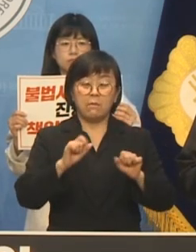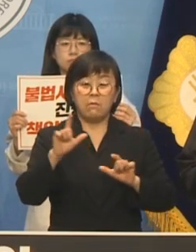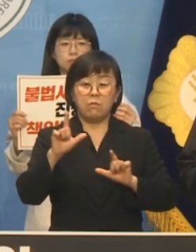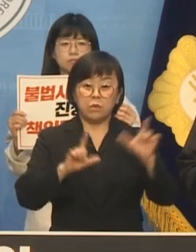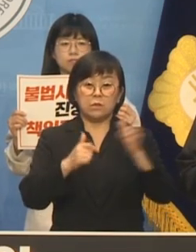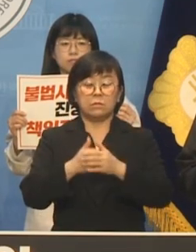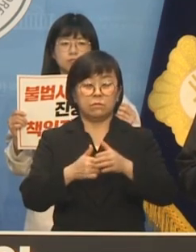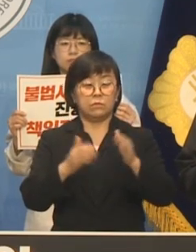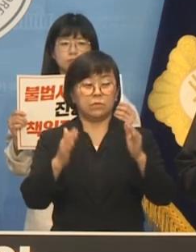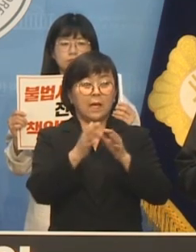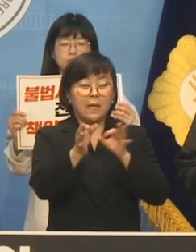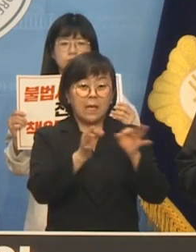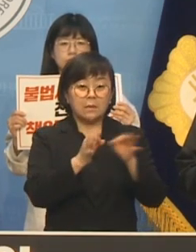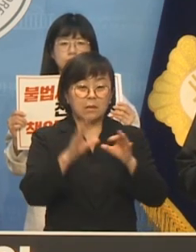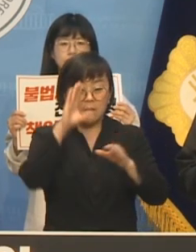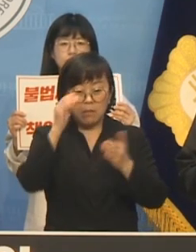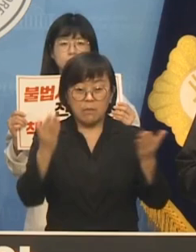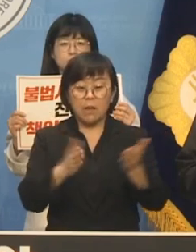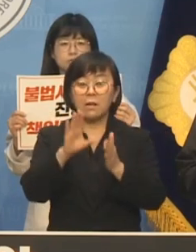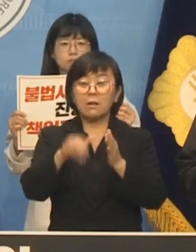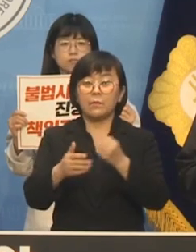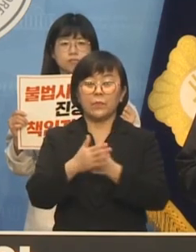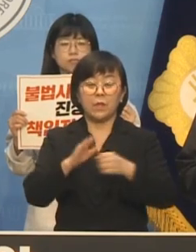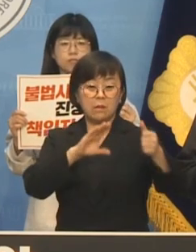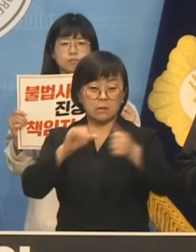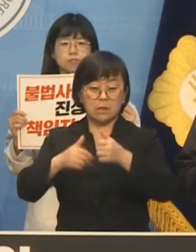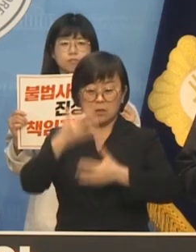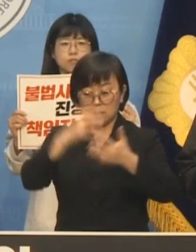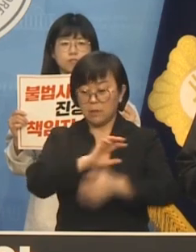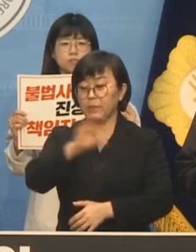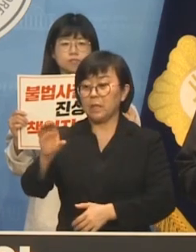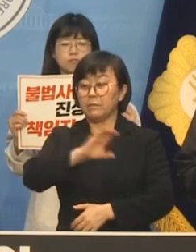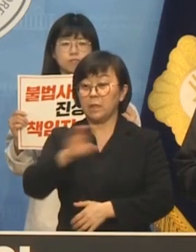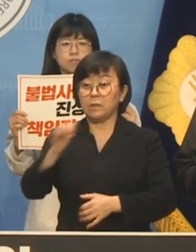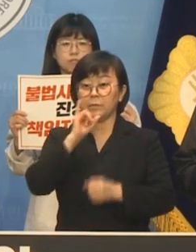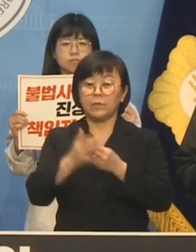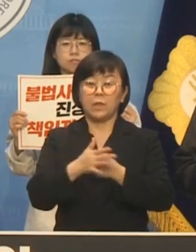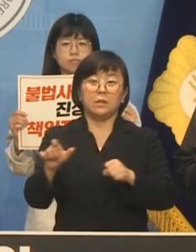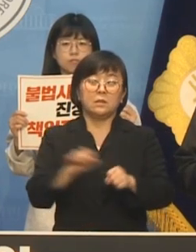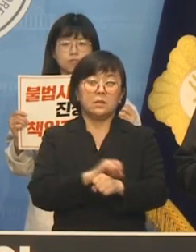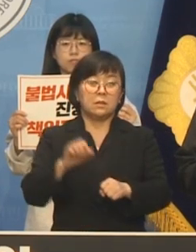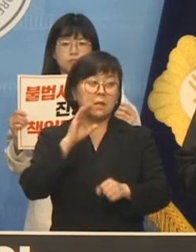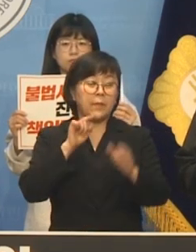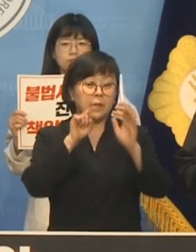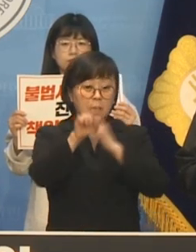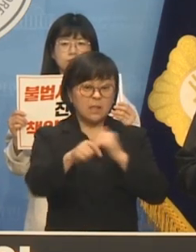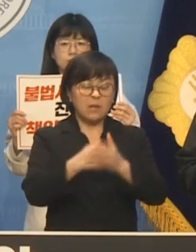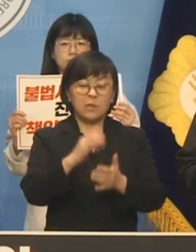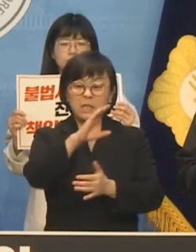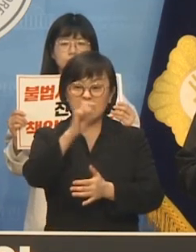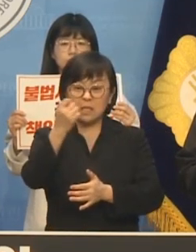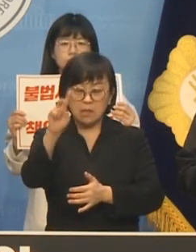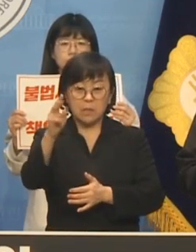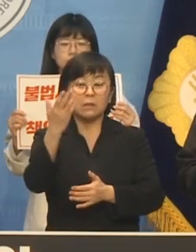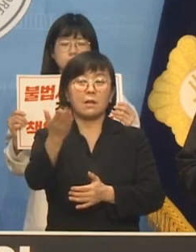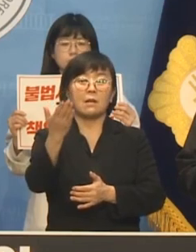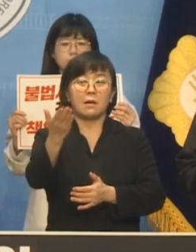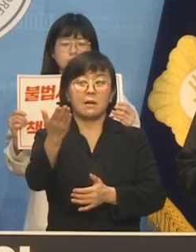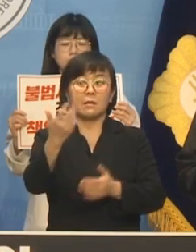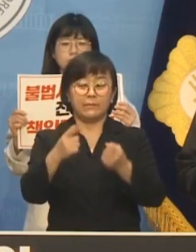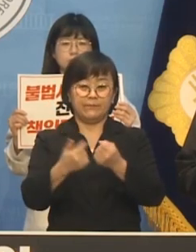가게에서 아르바이트하는 모습 등을 찍은 사진과 영상 등을 올렸다. 그리고 특정 카페로 찾아가 CCTV를